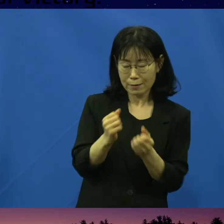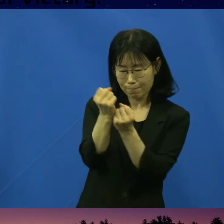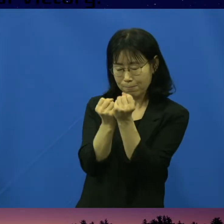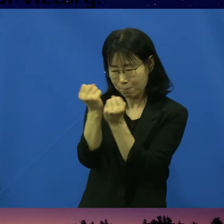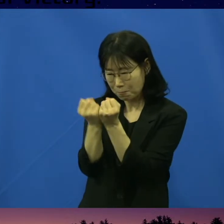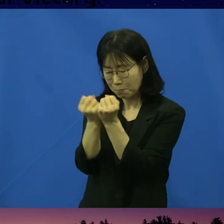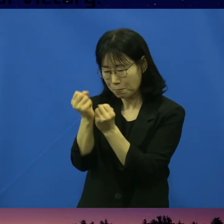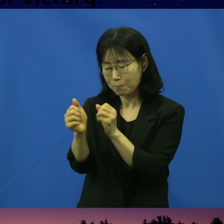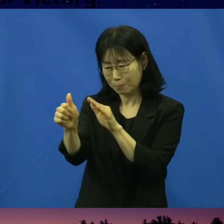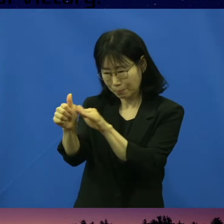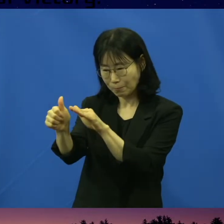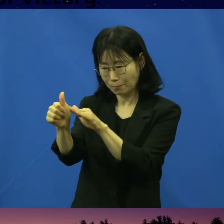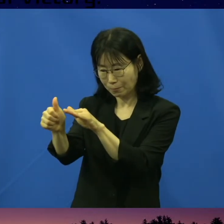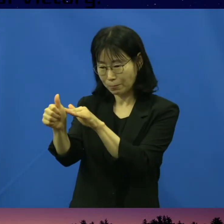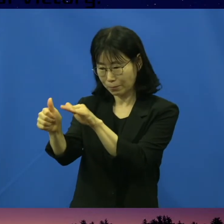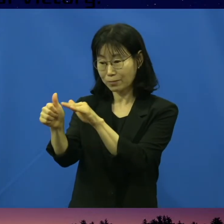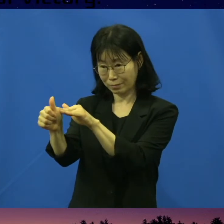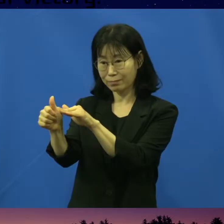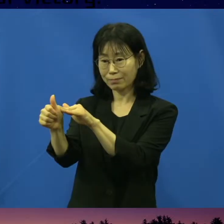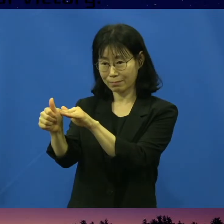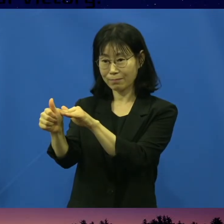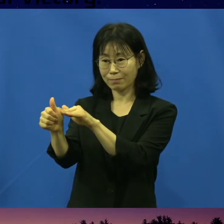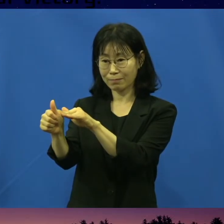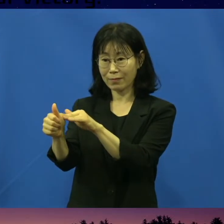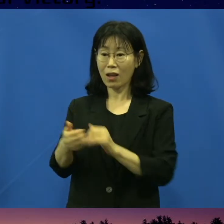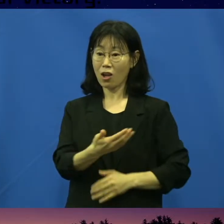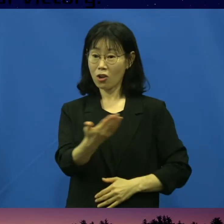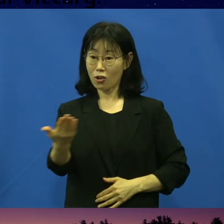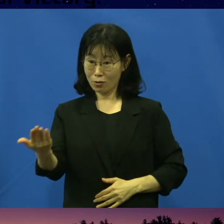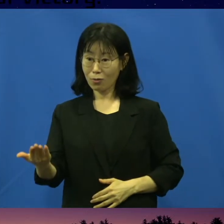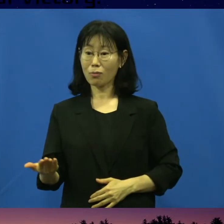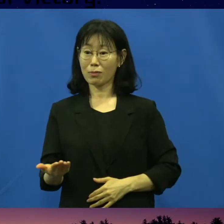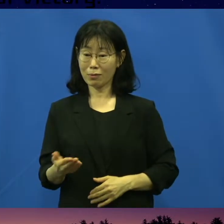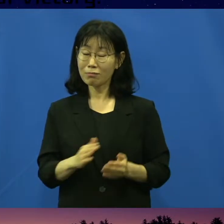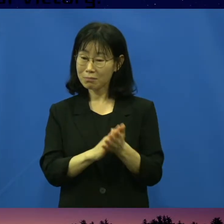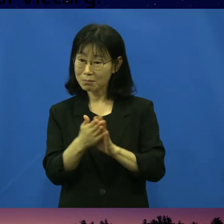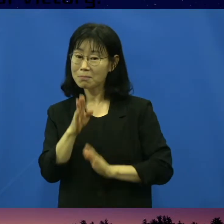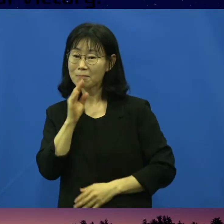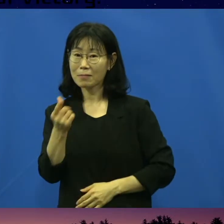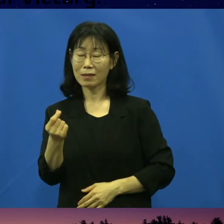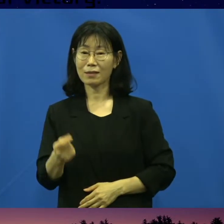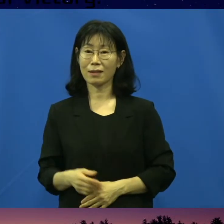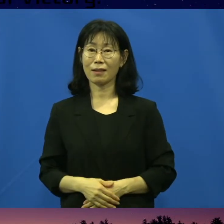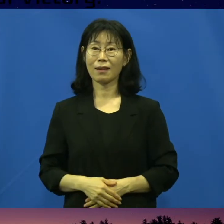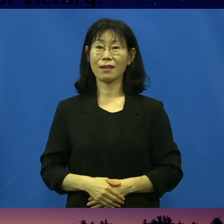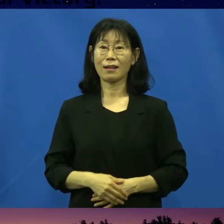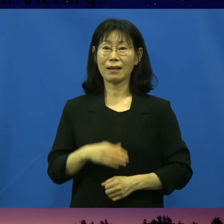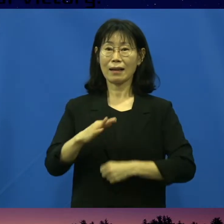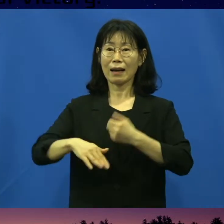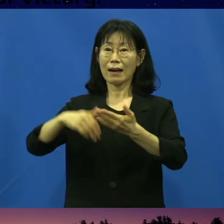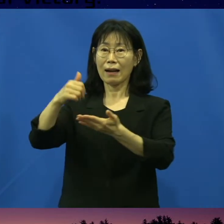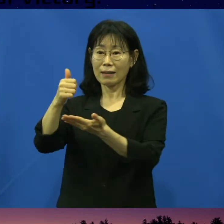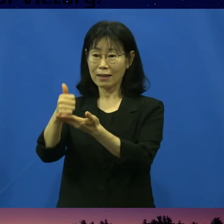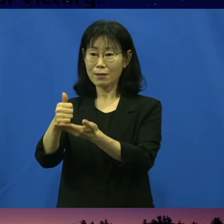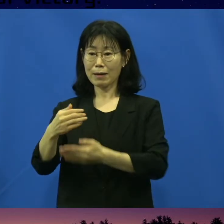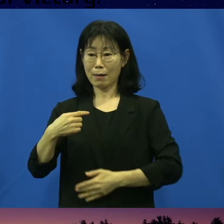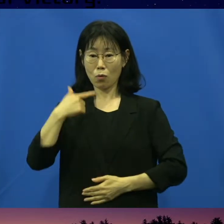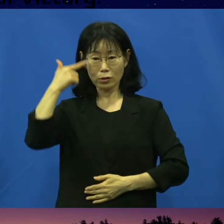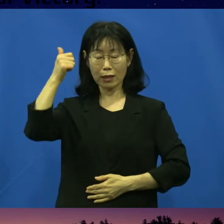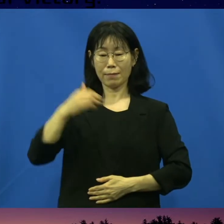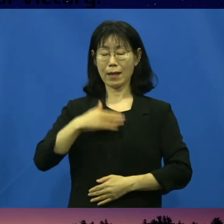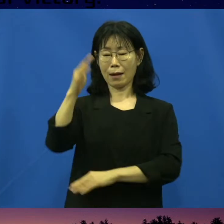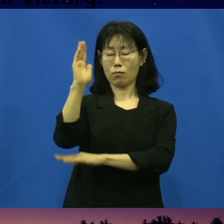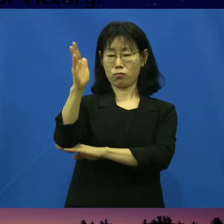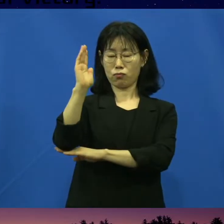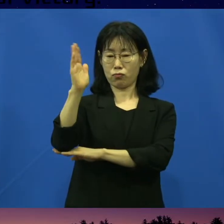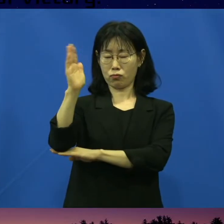여러분, 우리 주변에 하나님은 이런 설교자들을 곳곳에 두십니다. 하나님은 강단에서만 말씀하시는 분이 아니고 일상